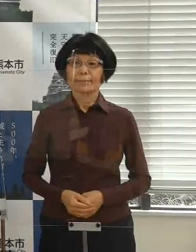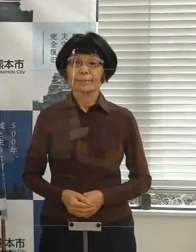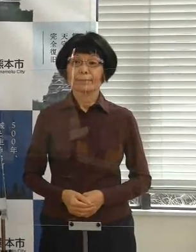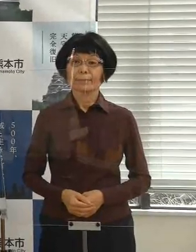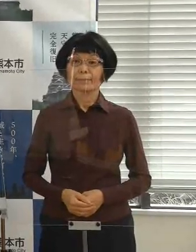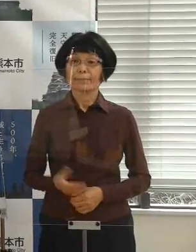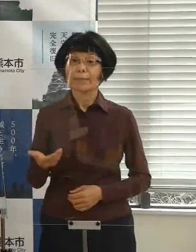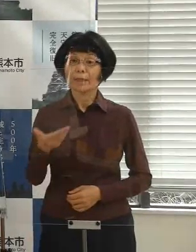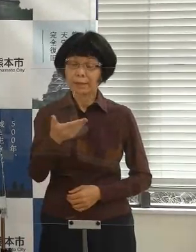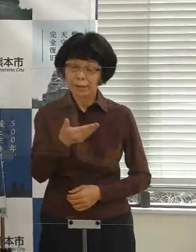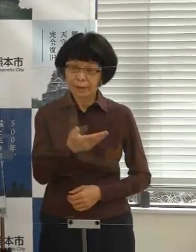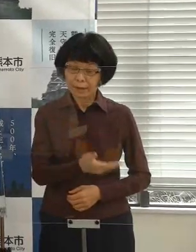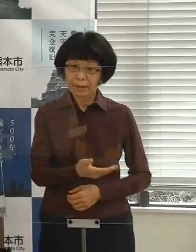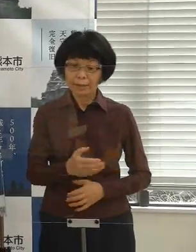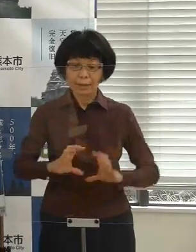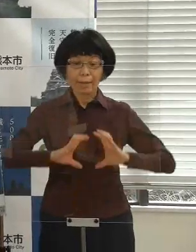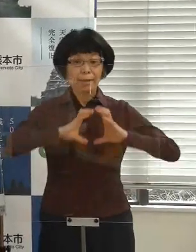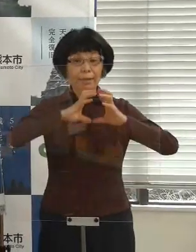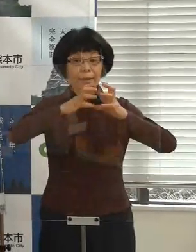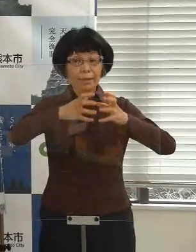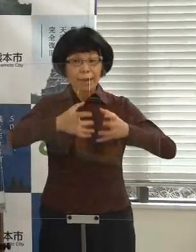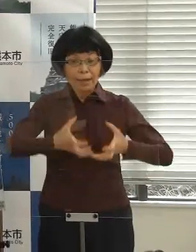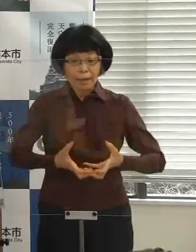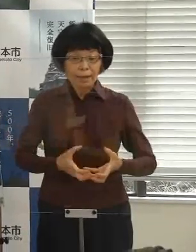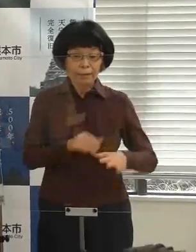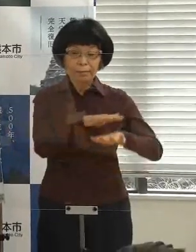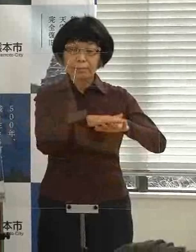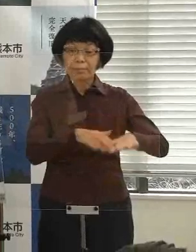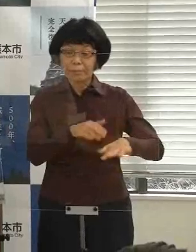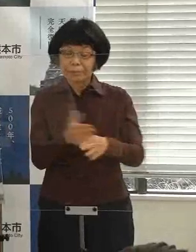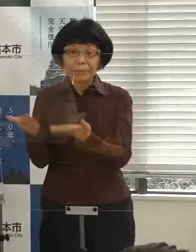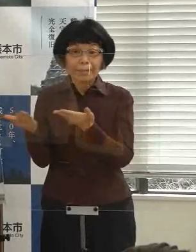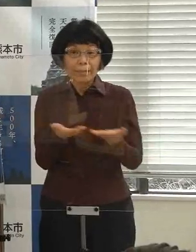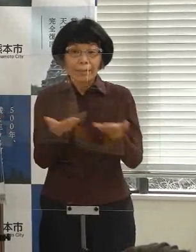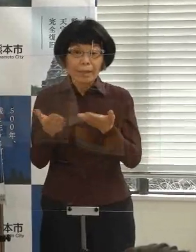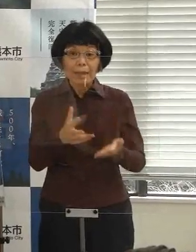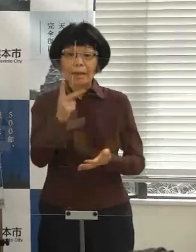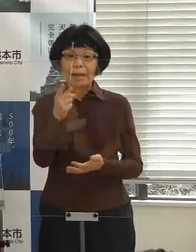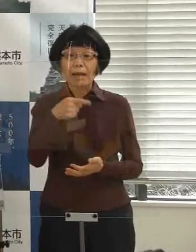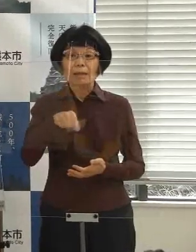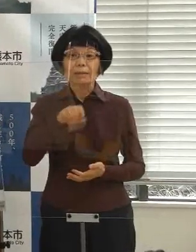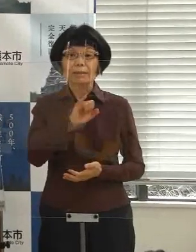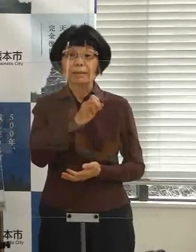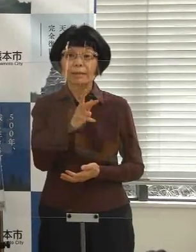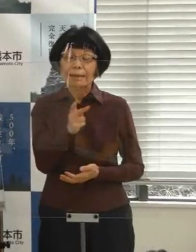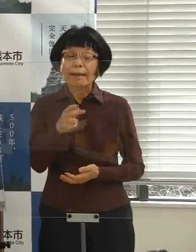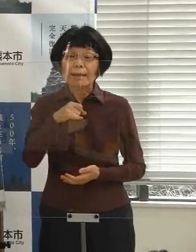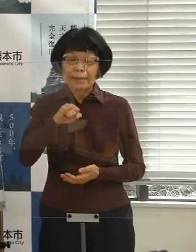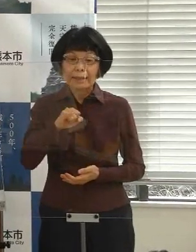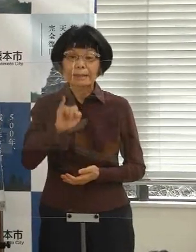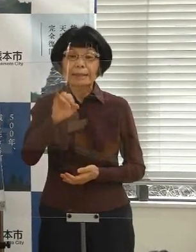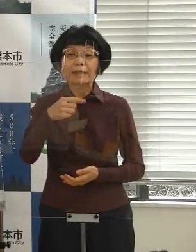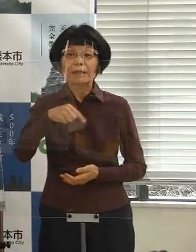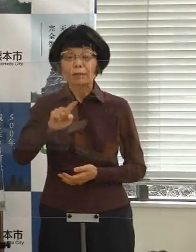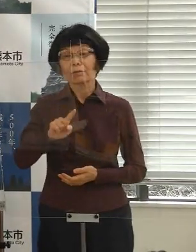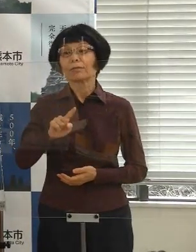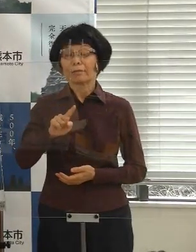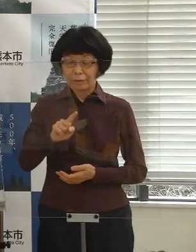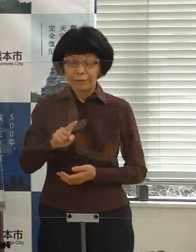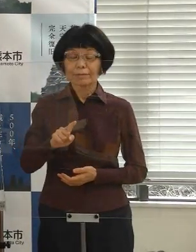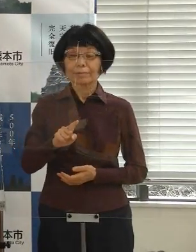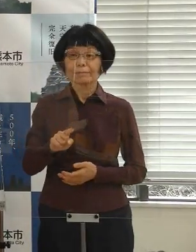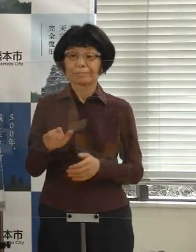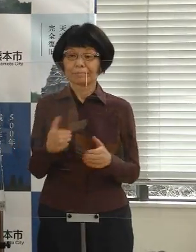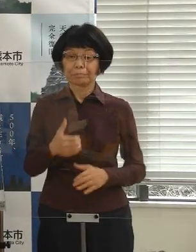次に世界灌漑施設遺産サミット in 熊本について発表させていただきます。モニターをご